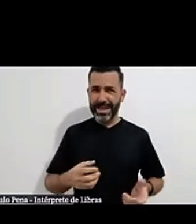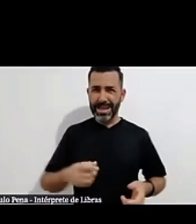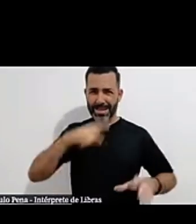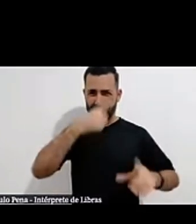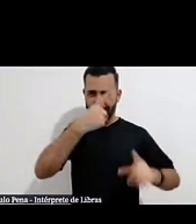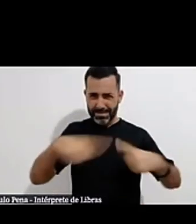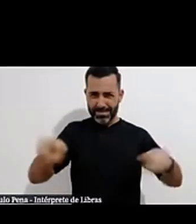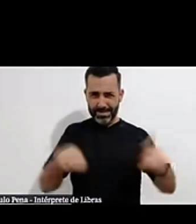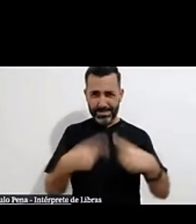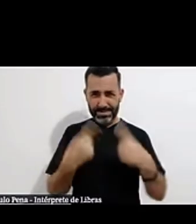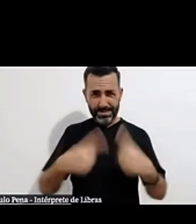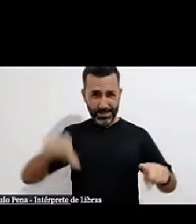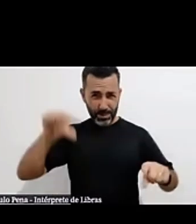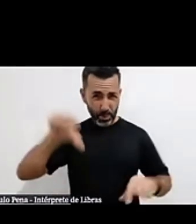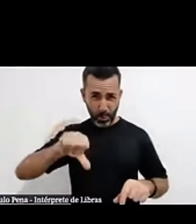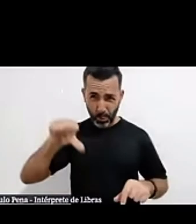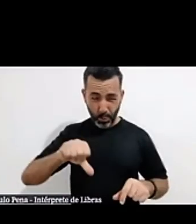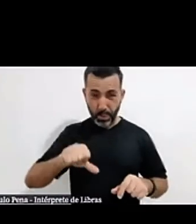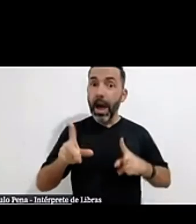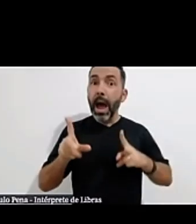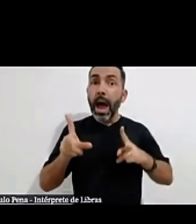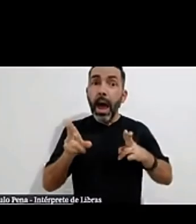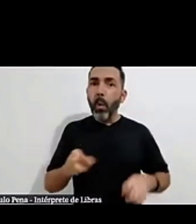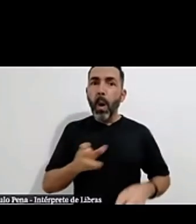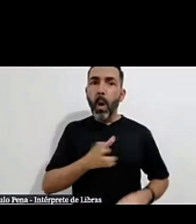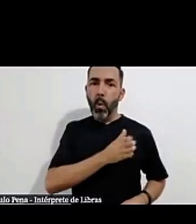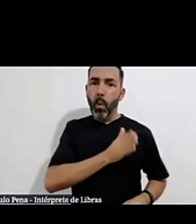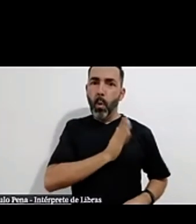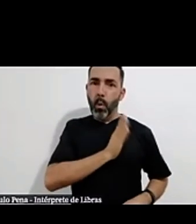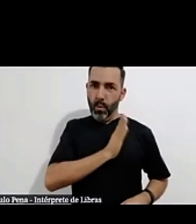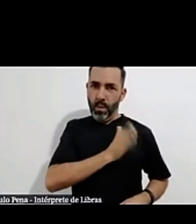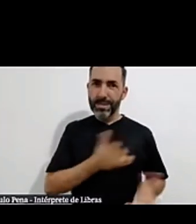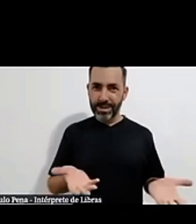regularidade no ritmo, né? Por quê? Porque o nosso maestro